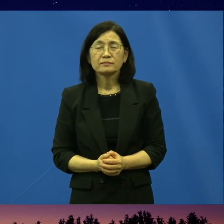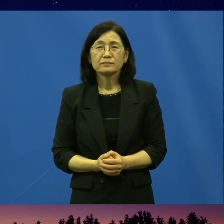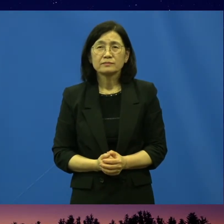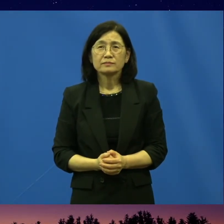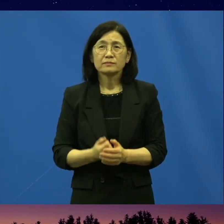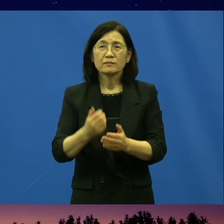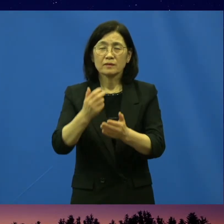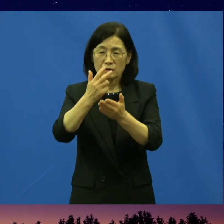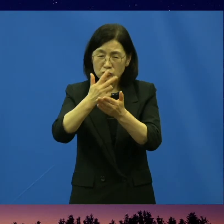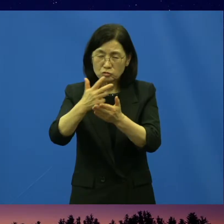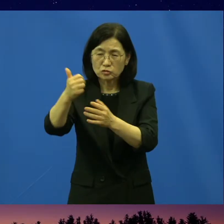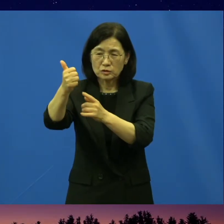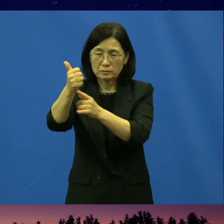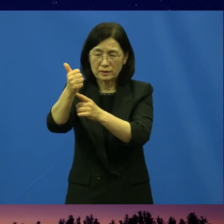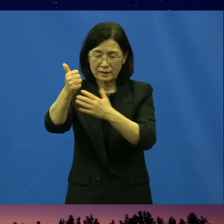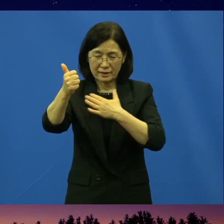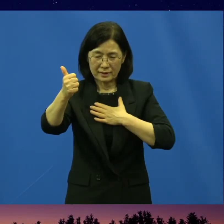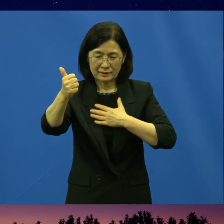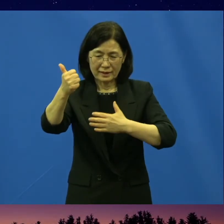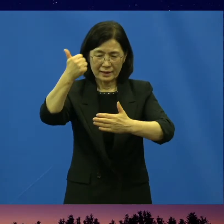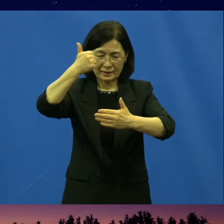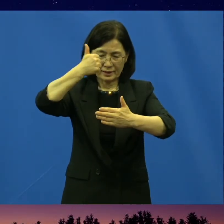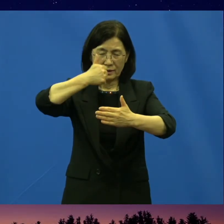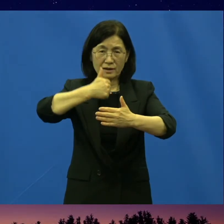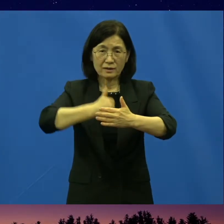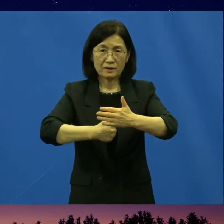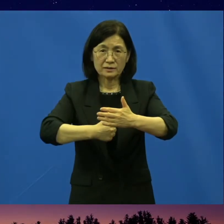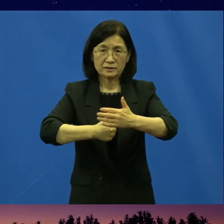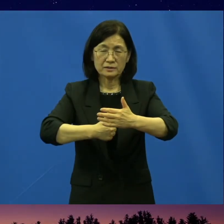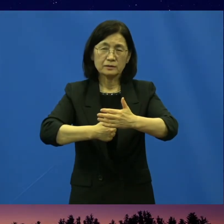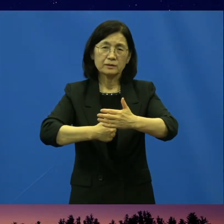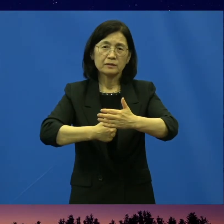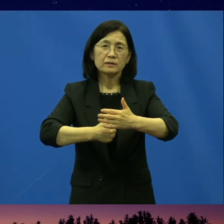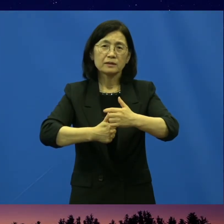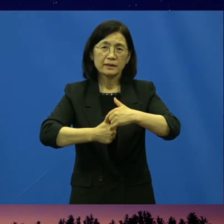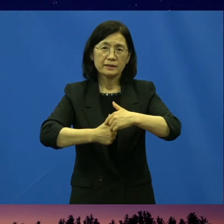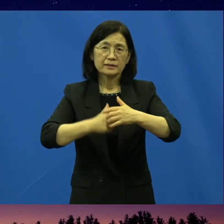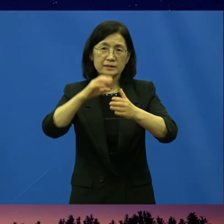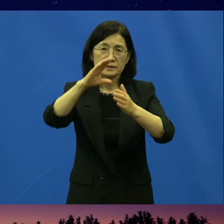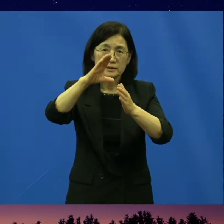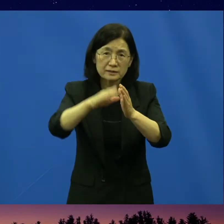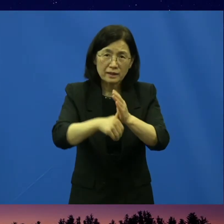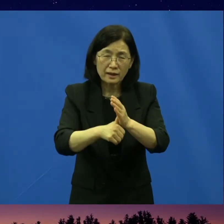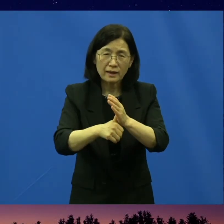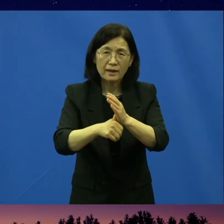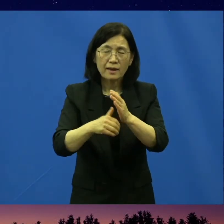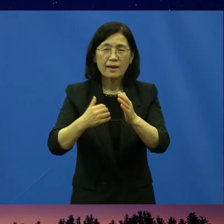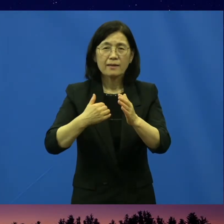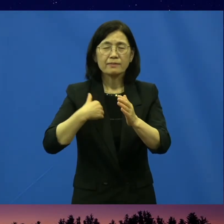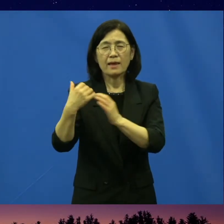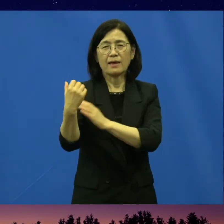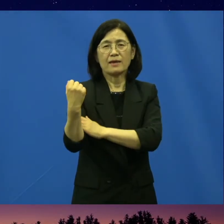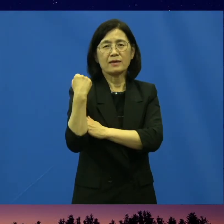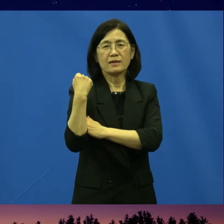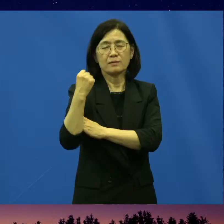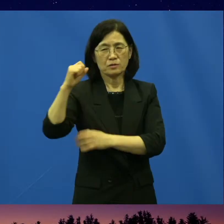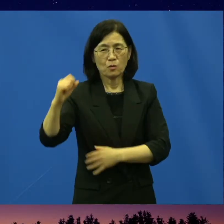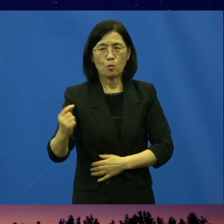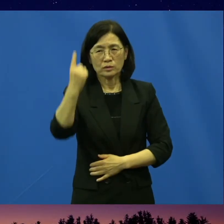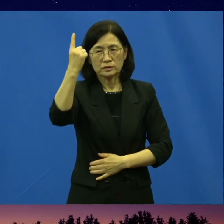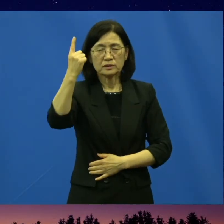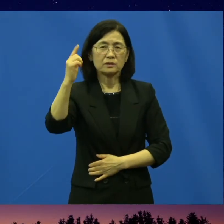주님께서 우리 안에 계심으로 그것이 우리의 힘의 원천이 되는 거죠. 모든 위기와 문제로부터 우리를 지켜주신다는